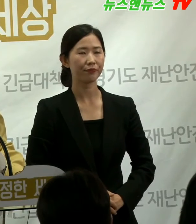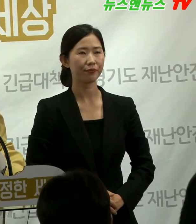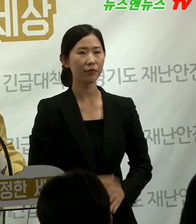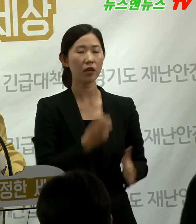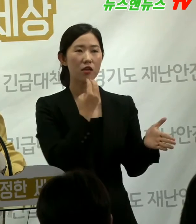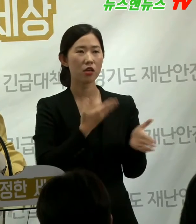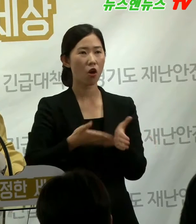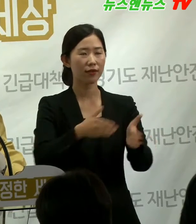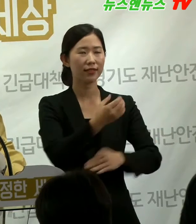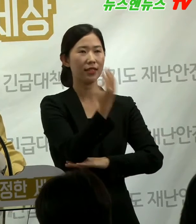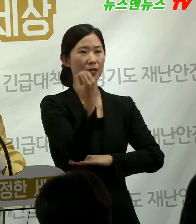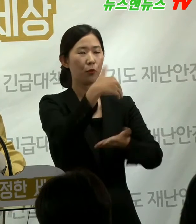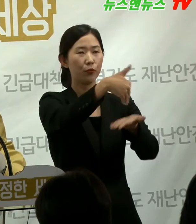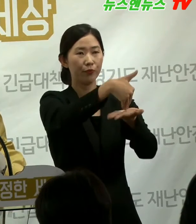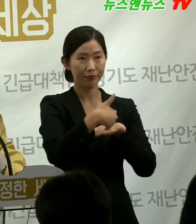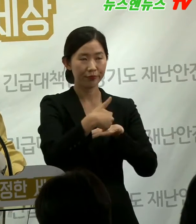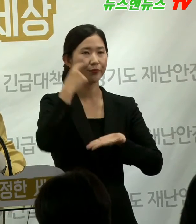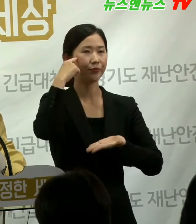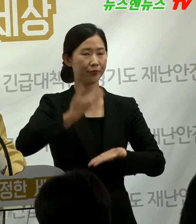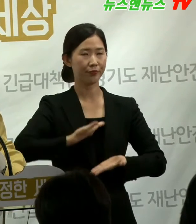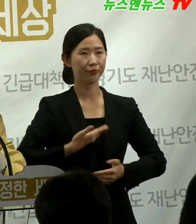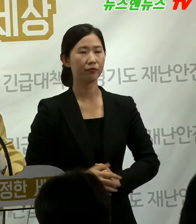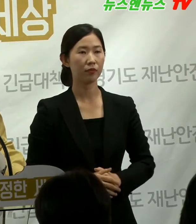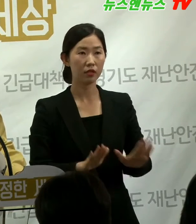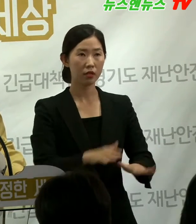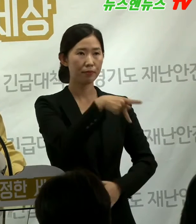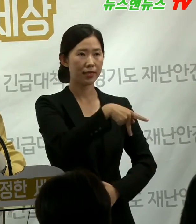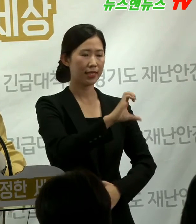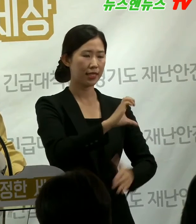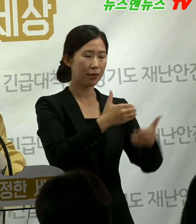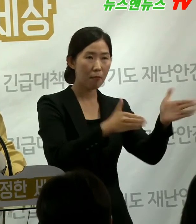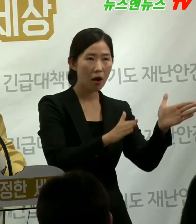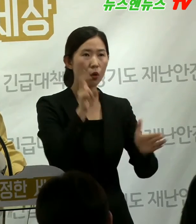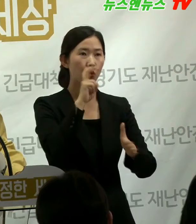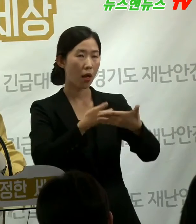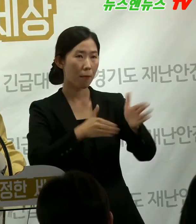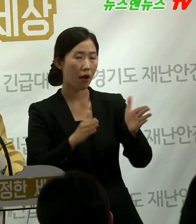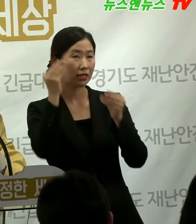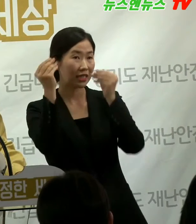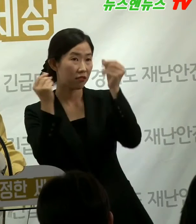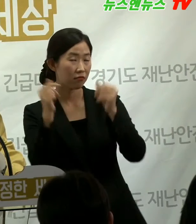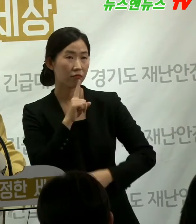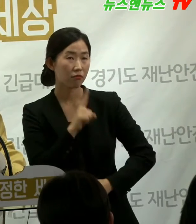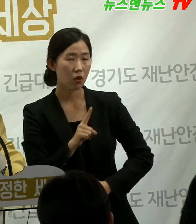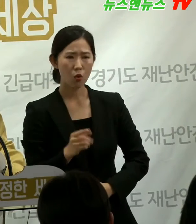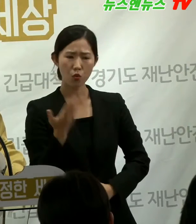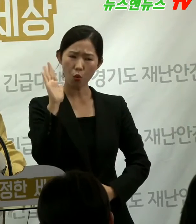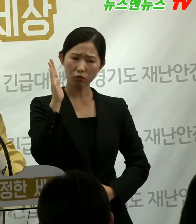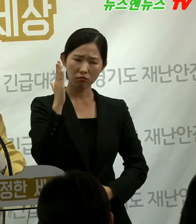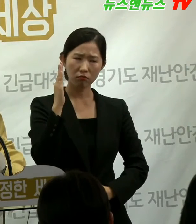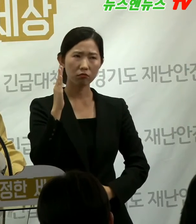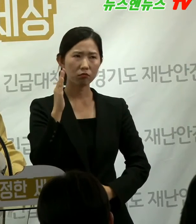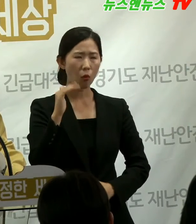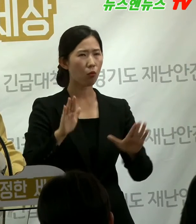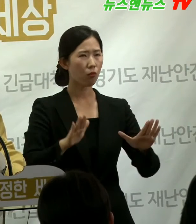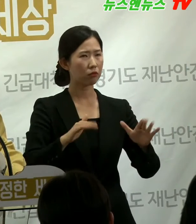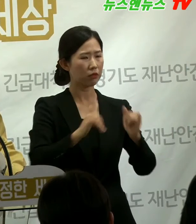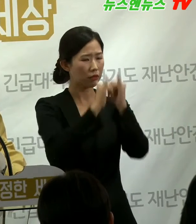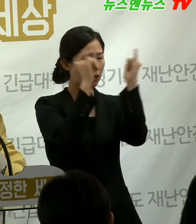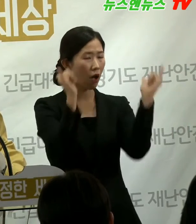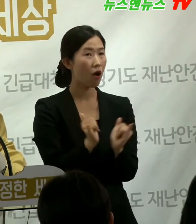경기일보 여성기자입니다. 사장님, 우선 PC방, 노래방, 클럽이라는 게 요즘 같은 시대에는 되게 다양화되어서 정의하기 좀 어려울 것